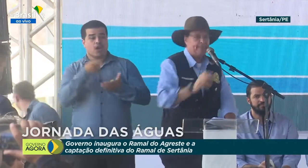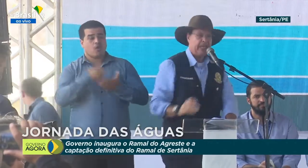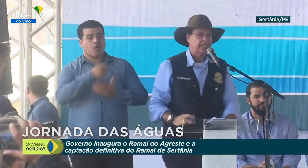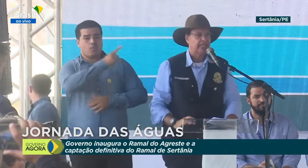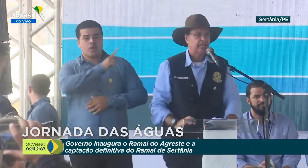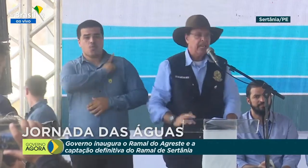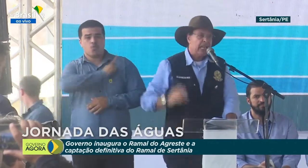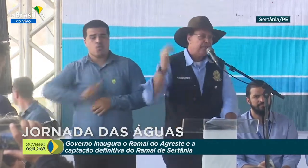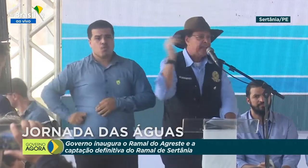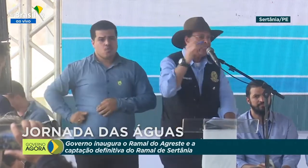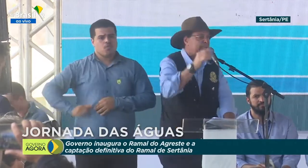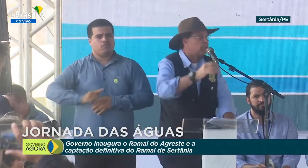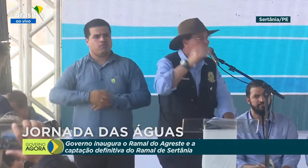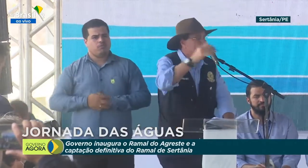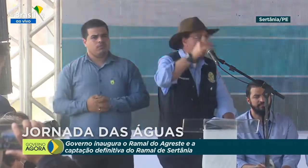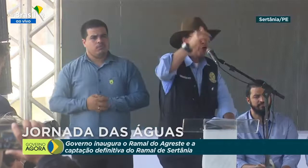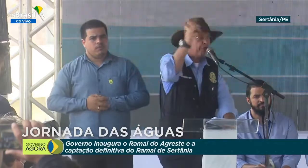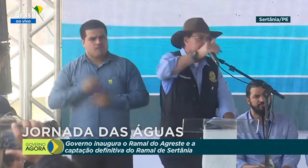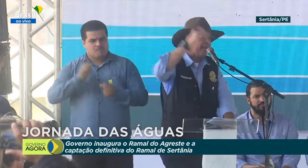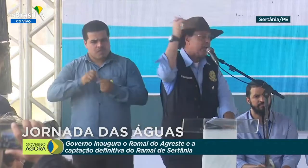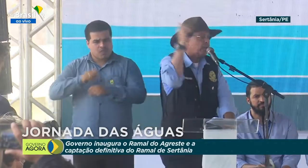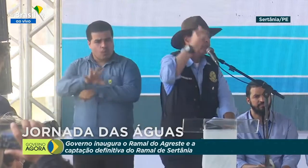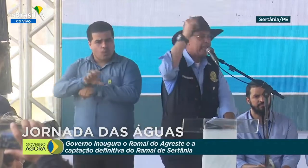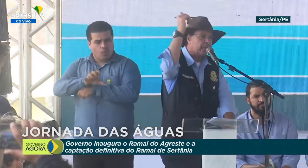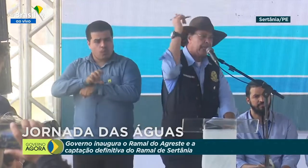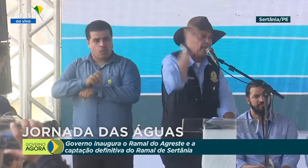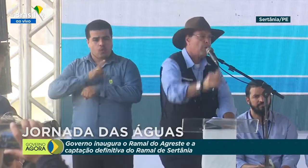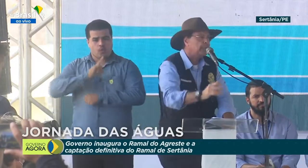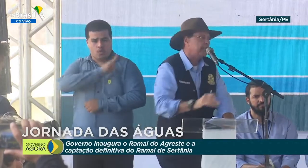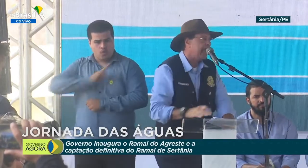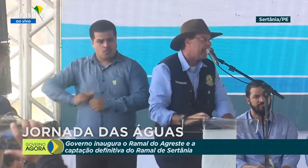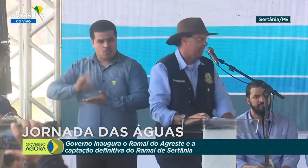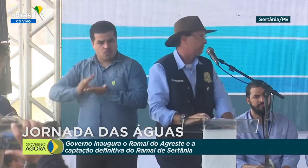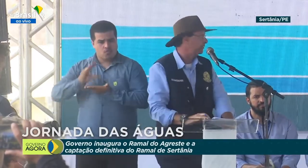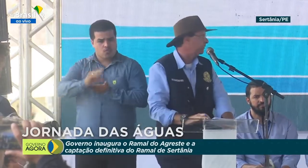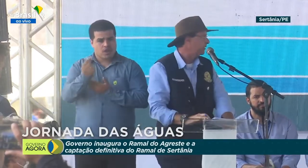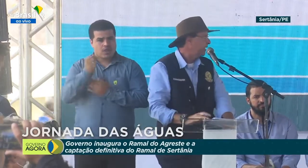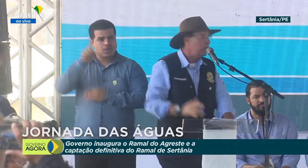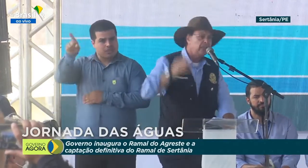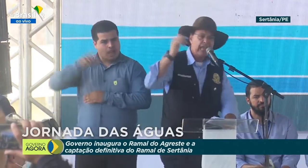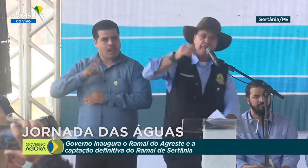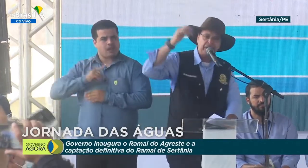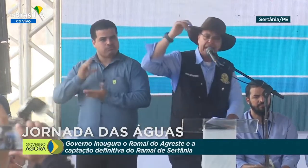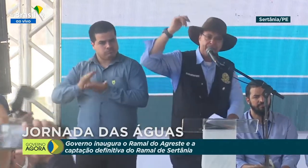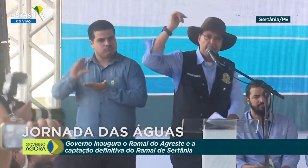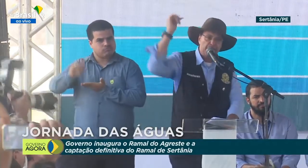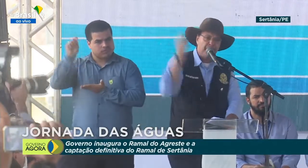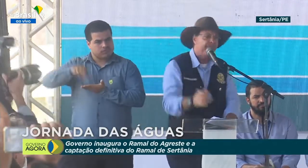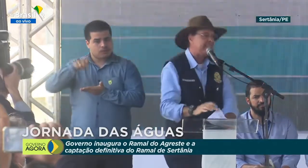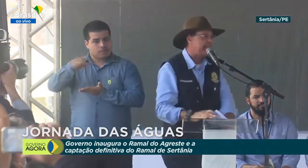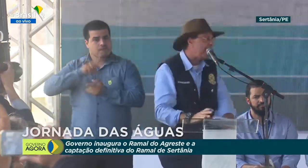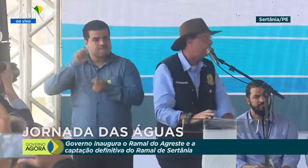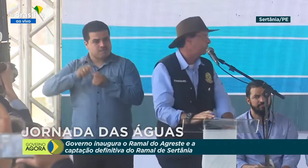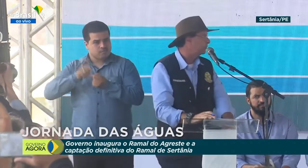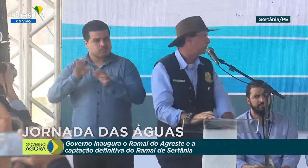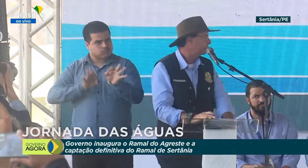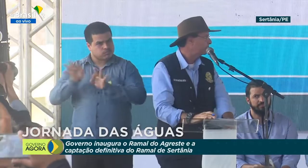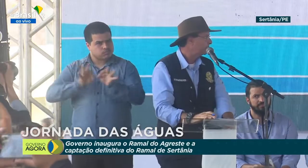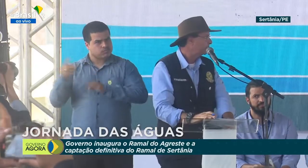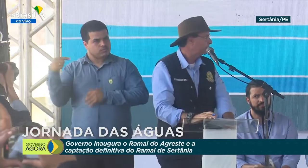governador, imprensa, que faça a adutora, porque o governo o dinheiro está na conta dele. E o dinheiro foi dado pelo governo